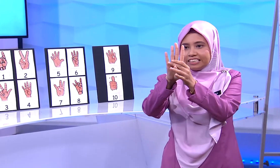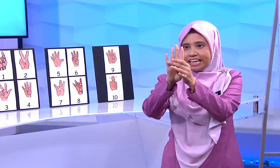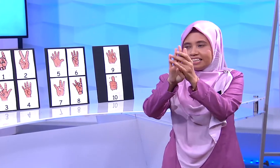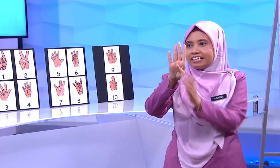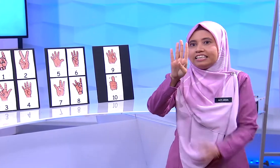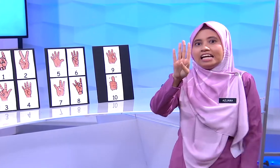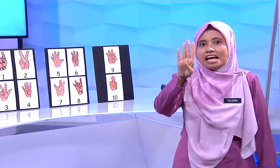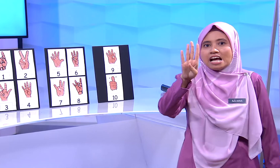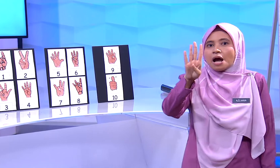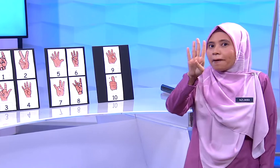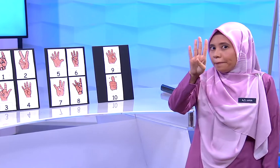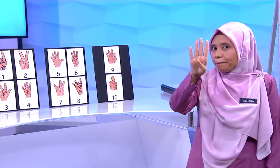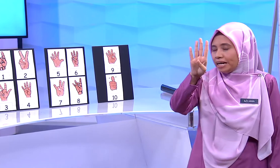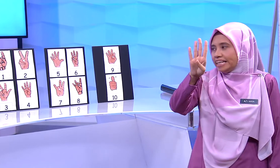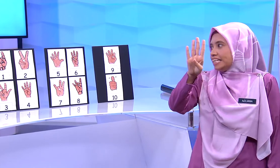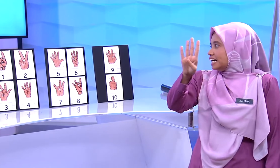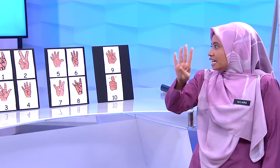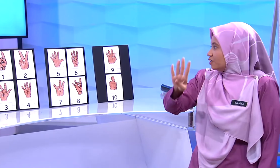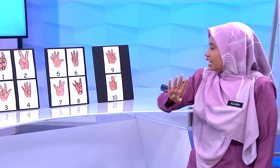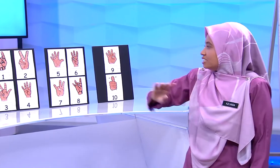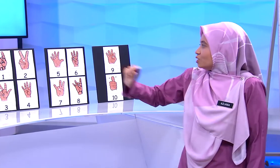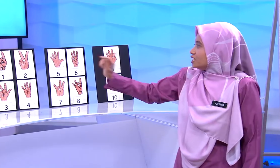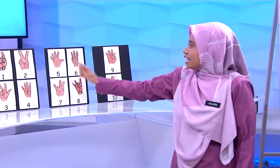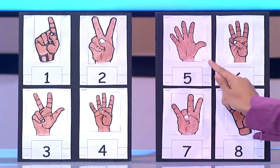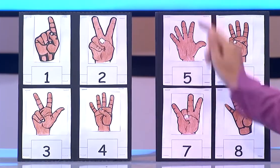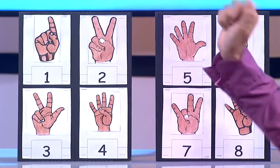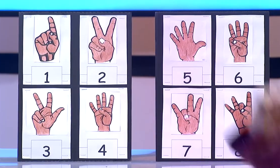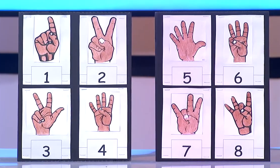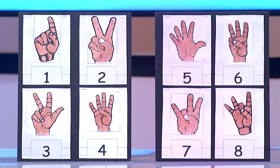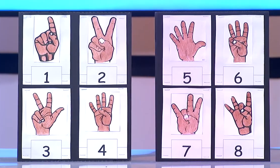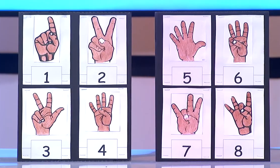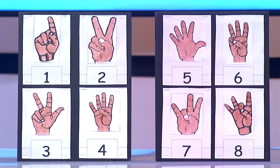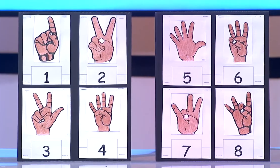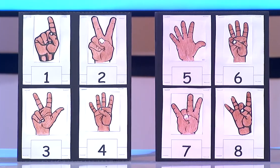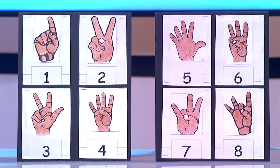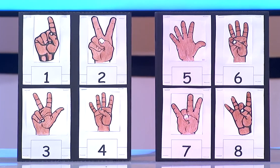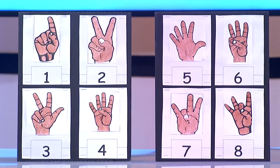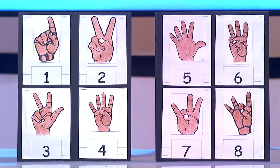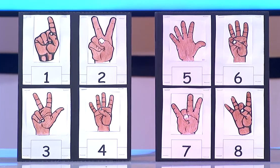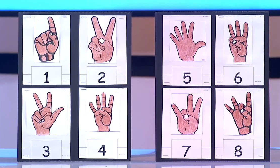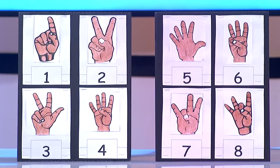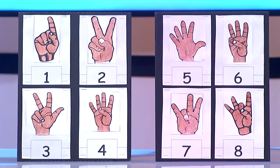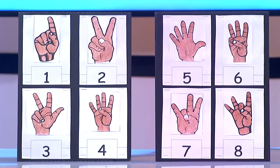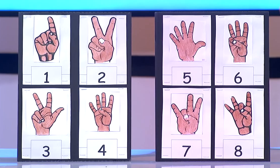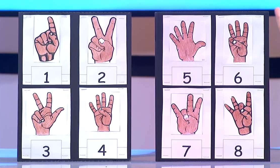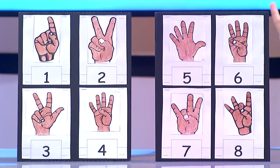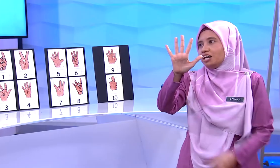kaansky jadi empat Oke seterusnya ini lima juga